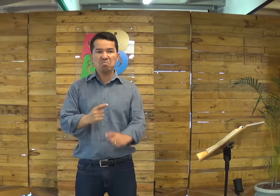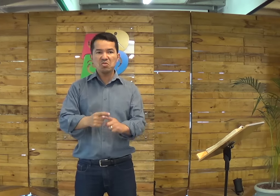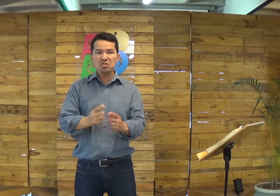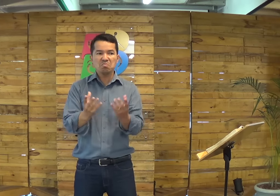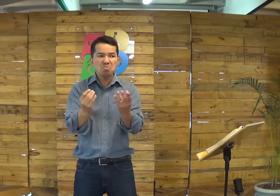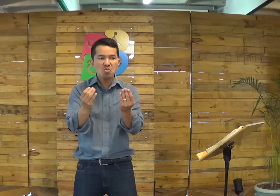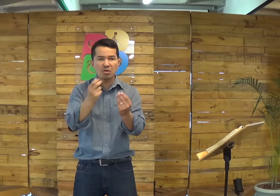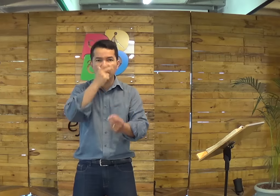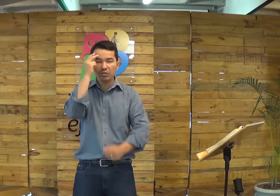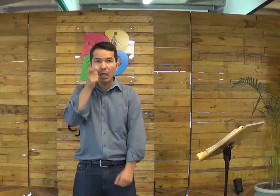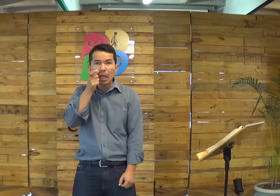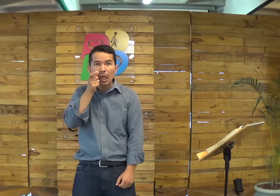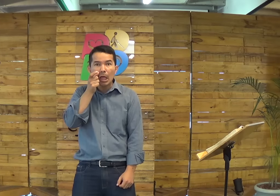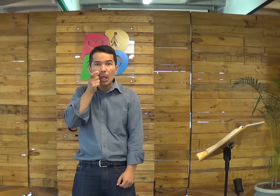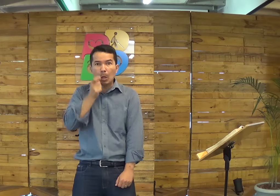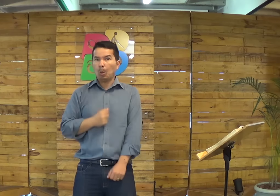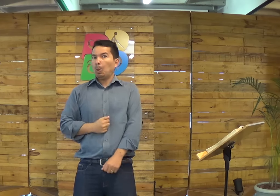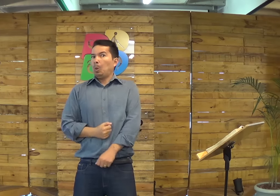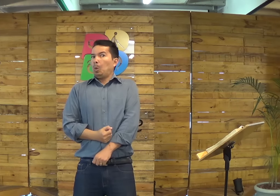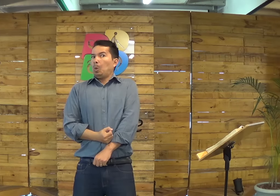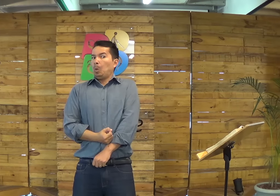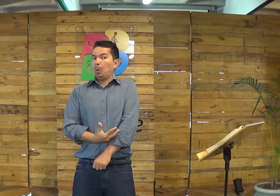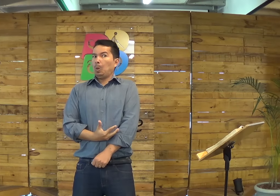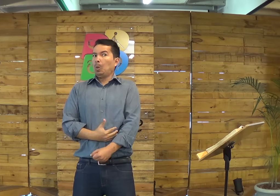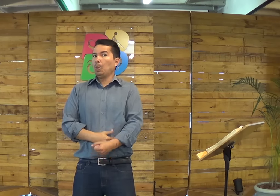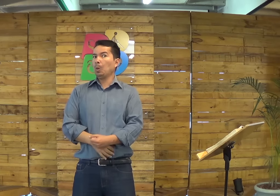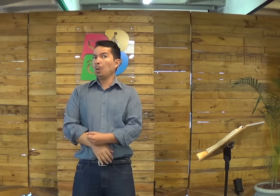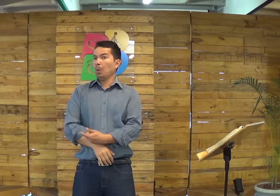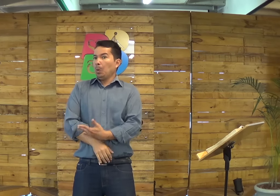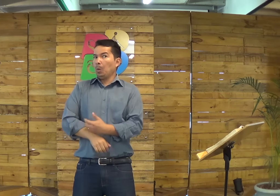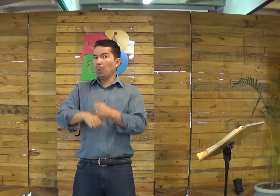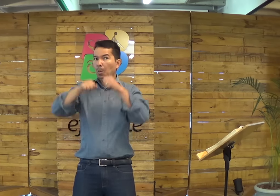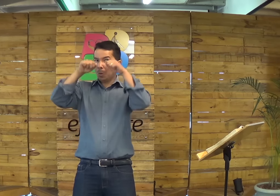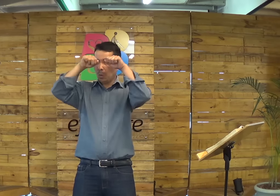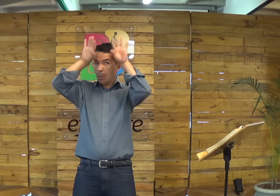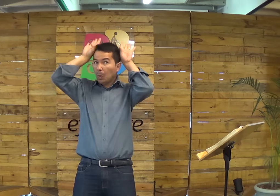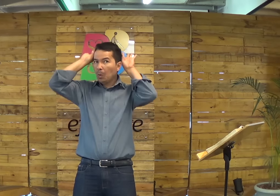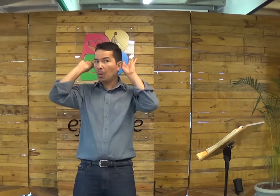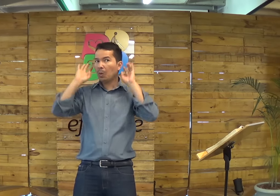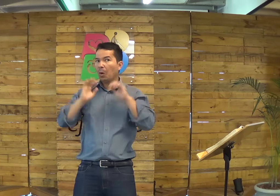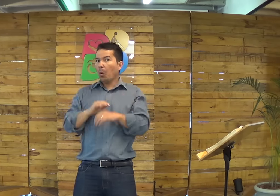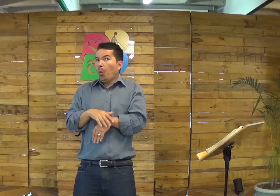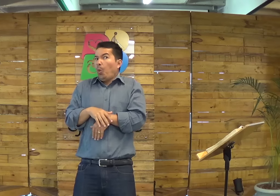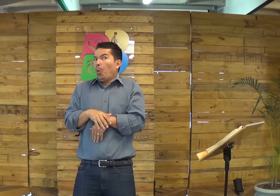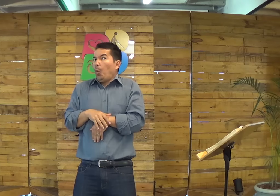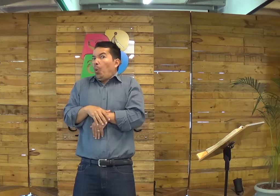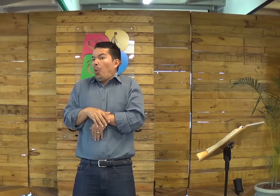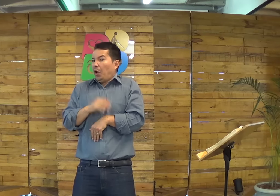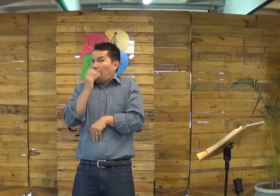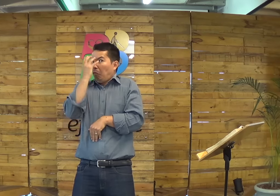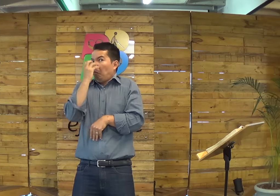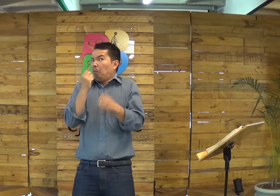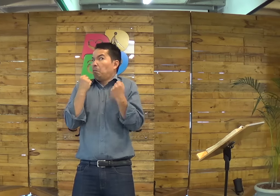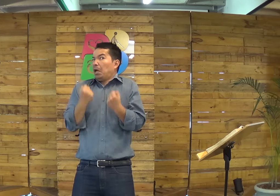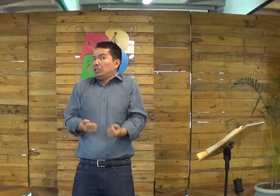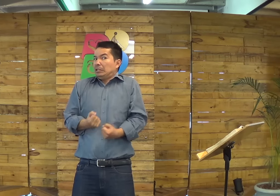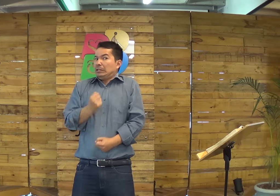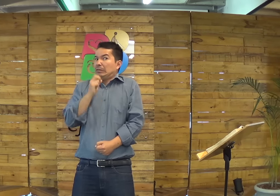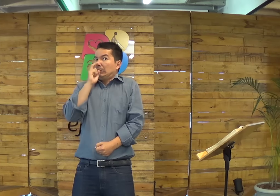quem porque muitas pessoas vees ficam olhando ali né se emocionam né né nossa que